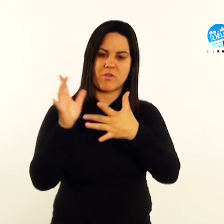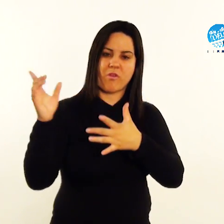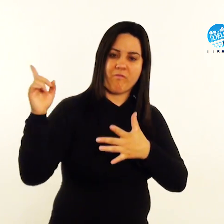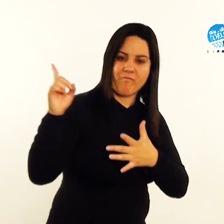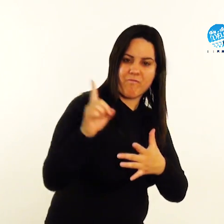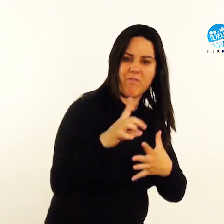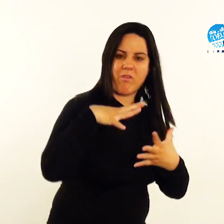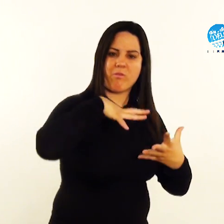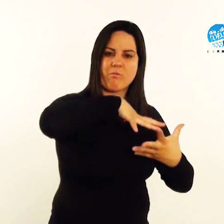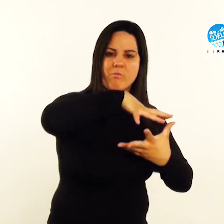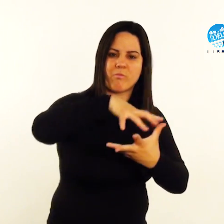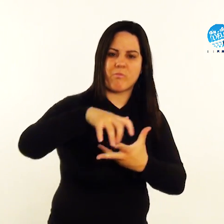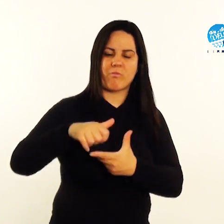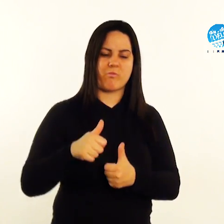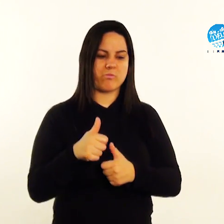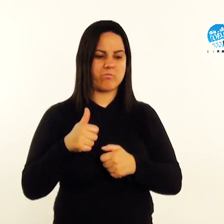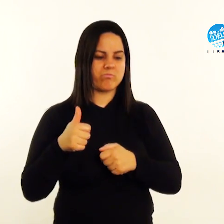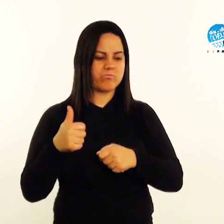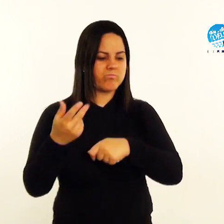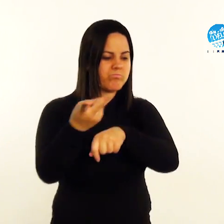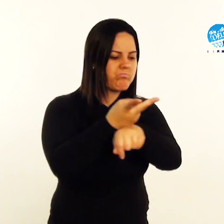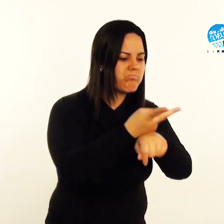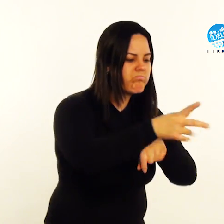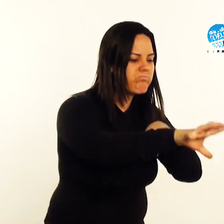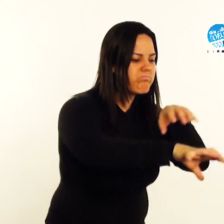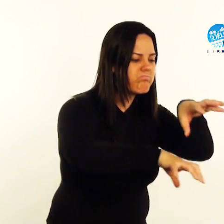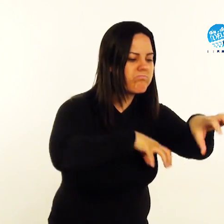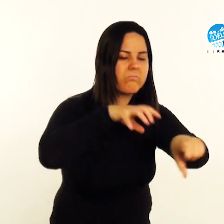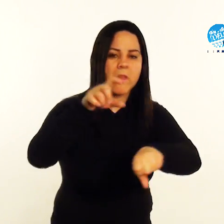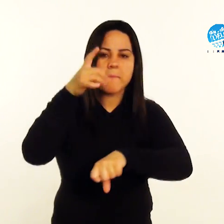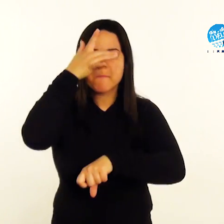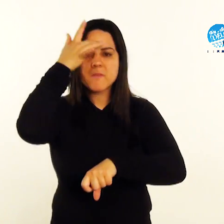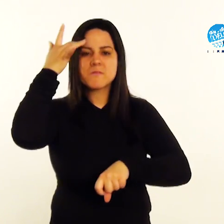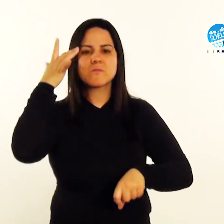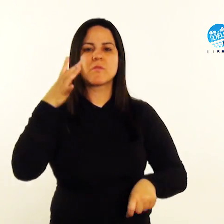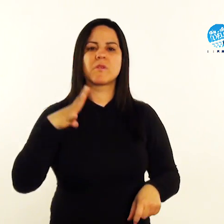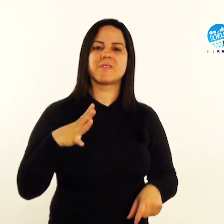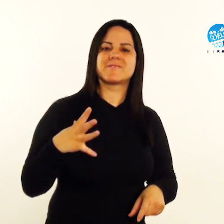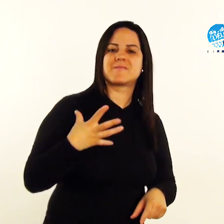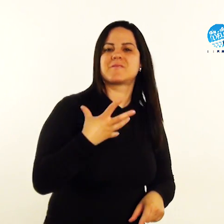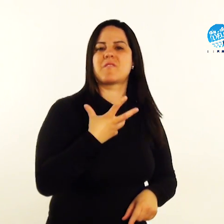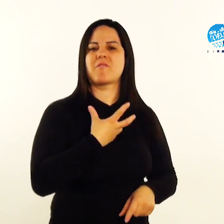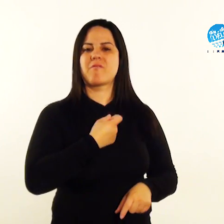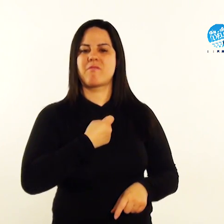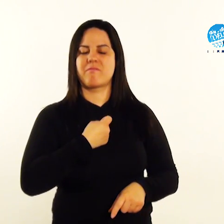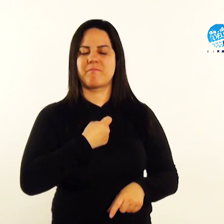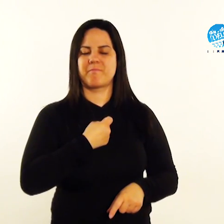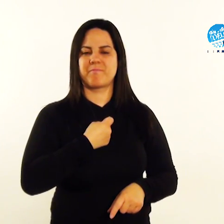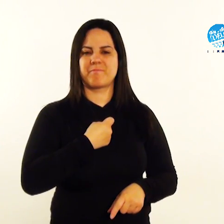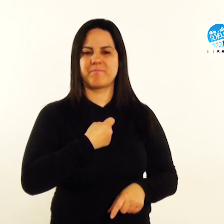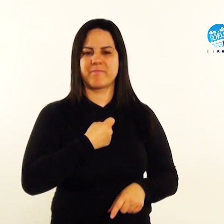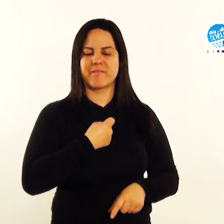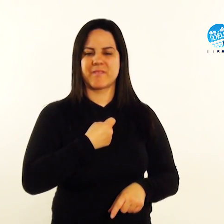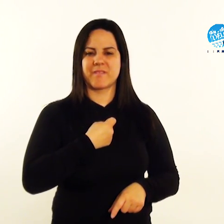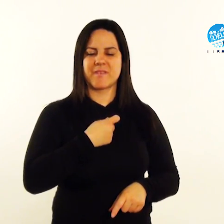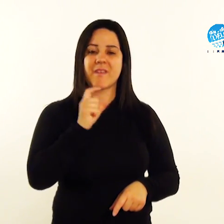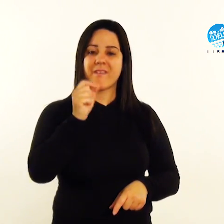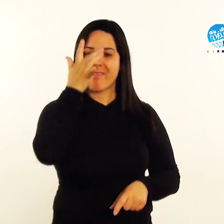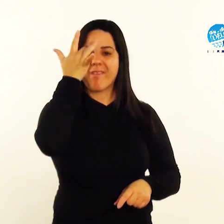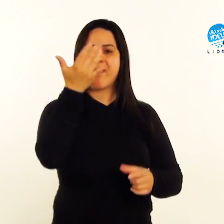e salvar quem está perdido. Você não está numa árvore, e